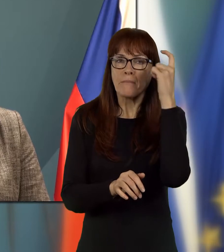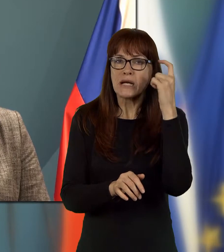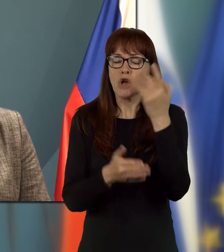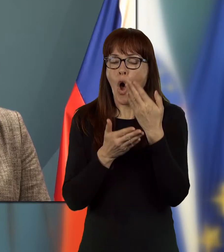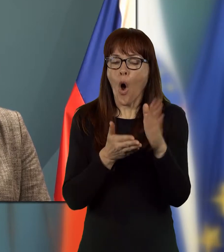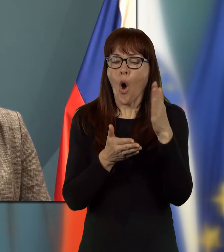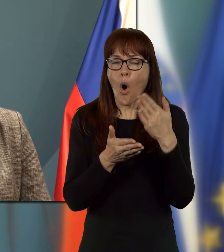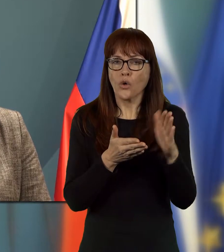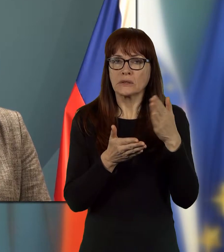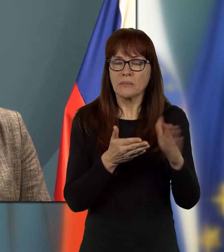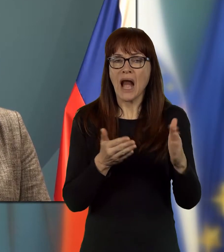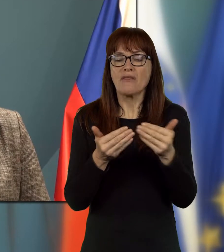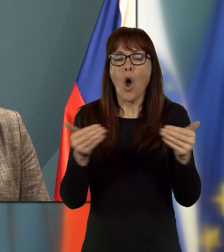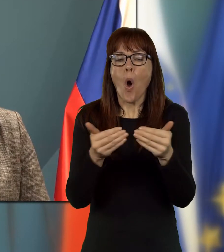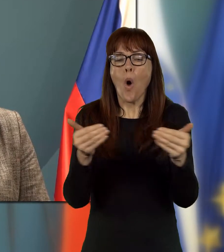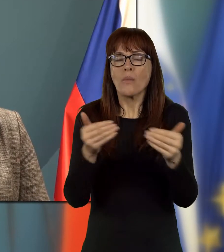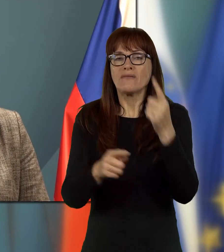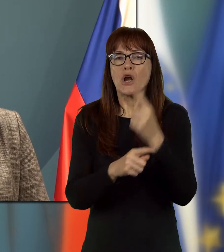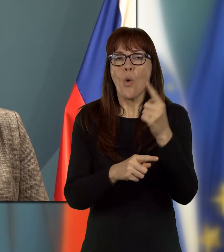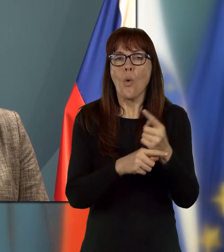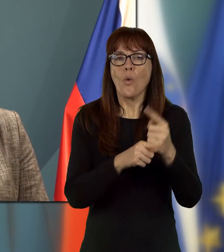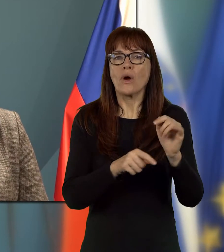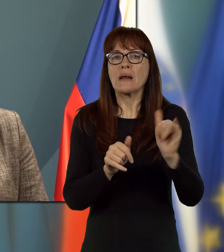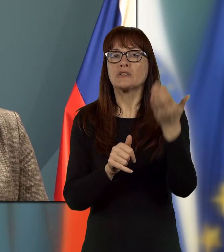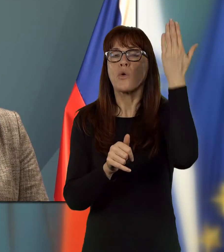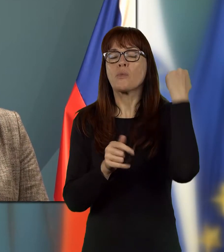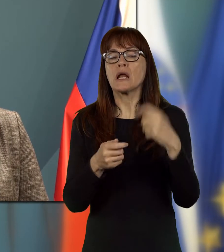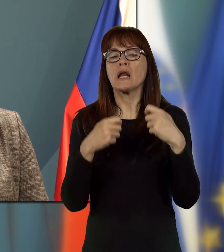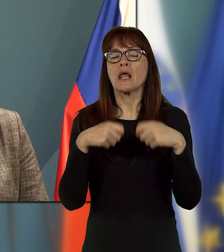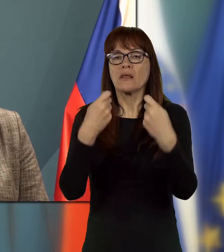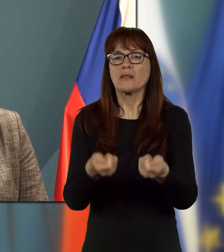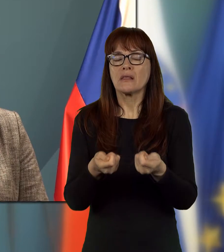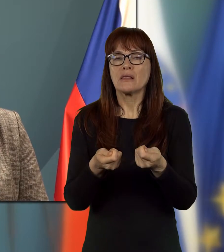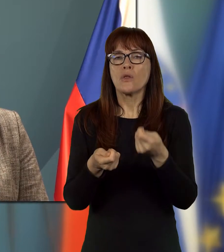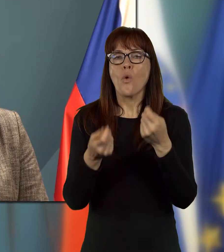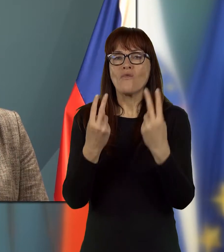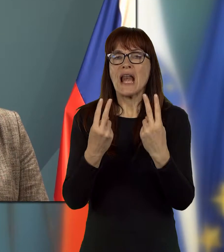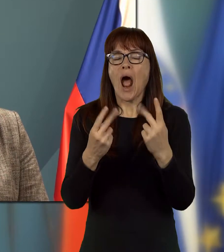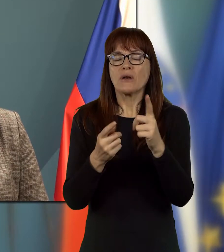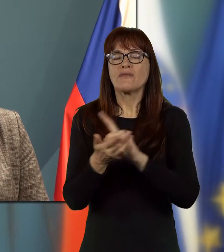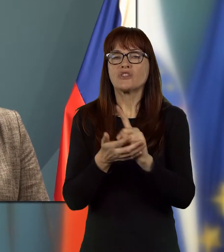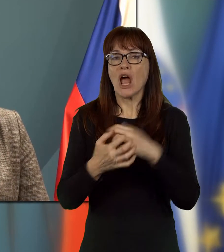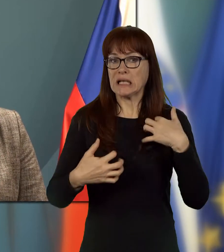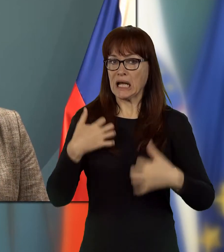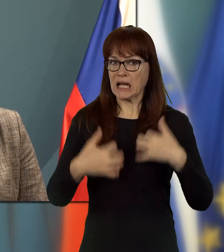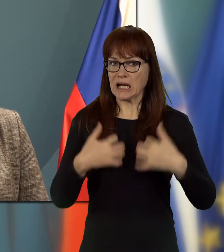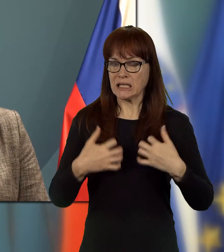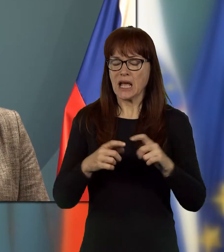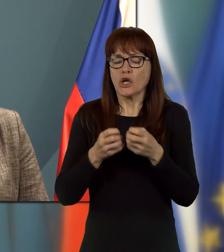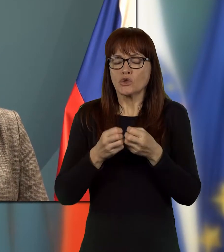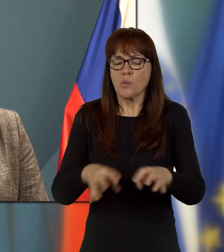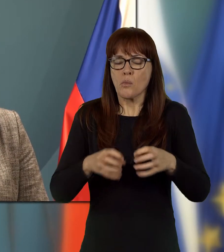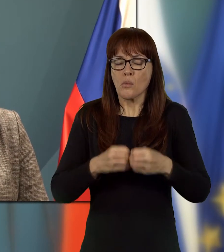premišljeno odpravljati omejevalne ukrepe, ki so bili uveljavljeni v času krize in